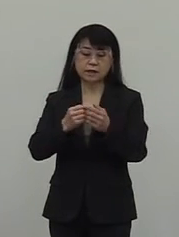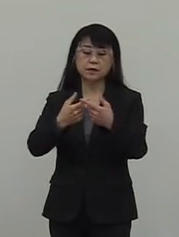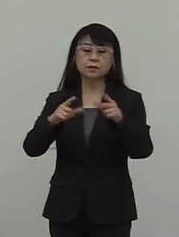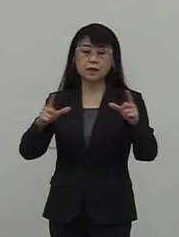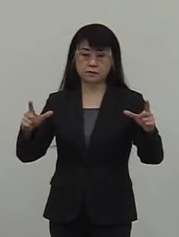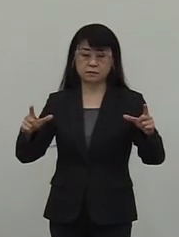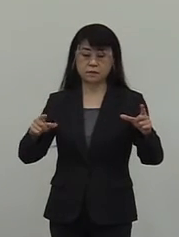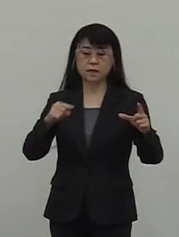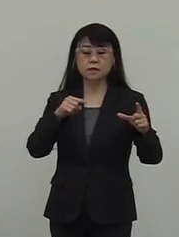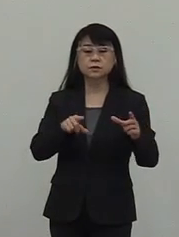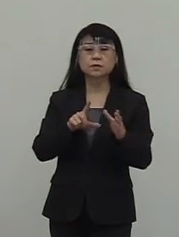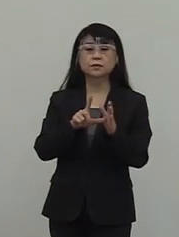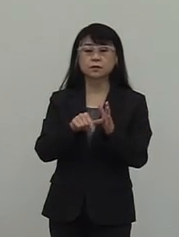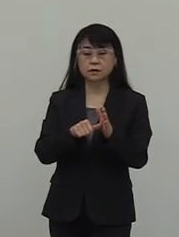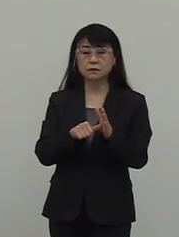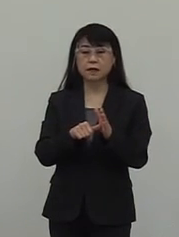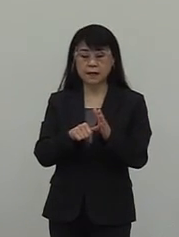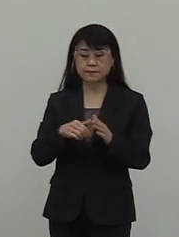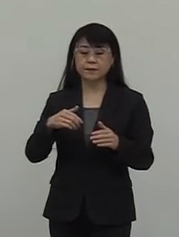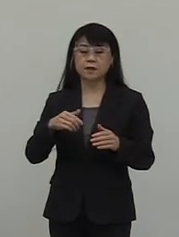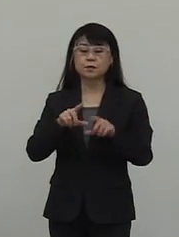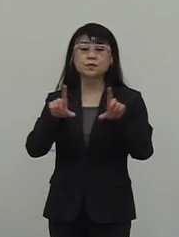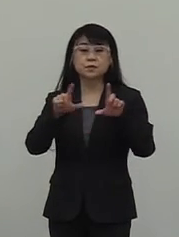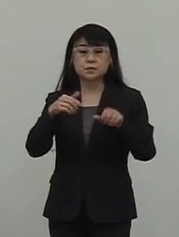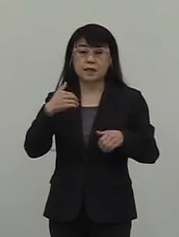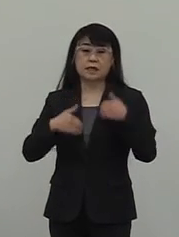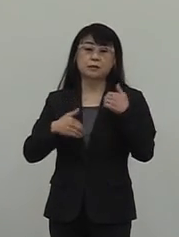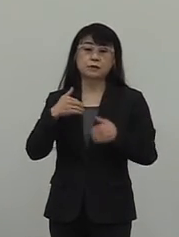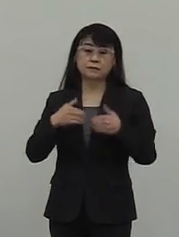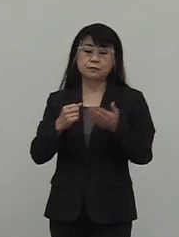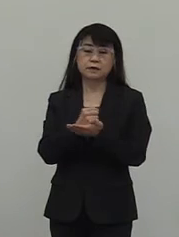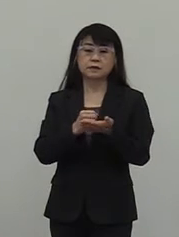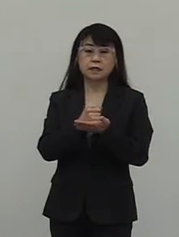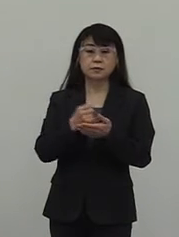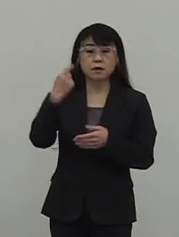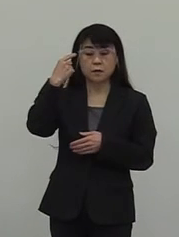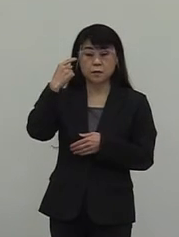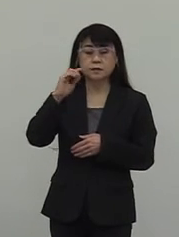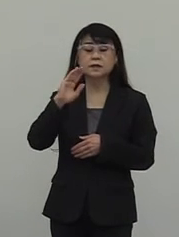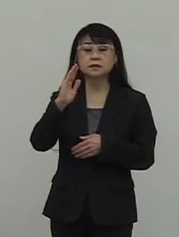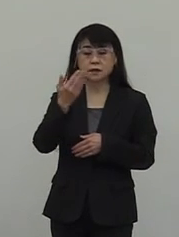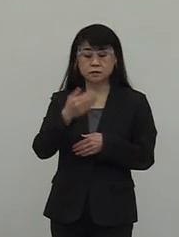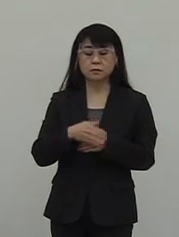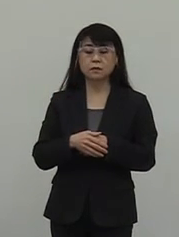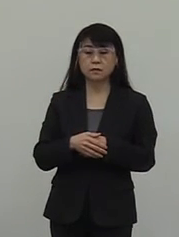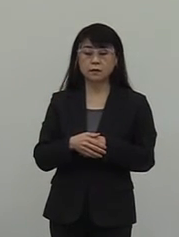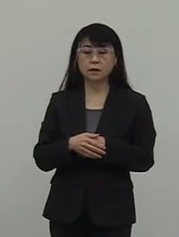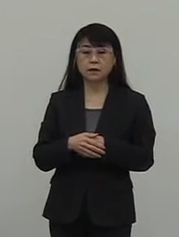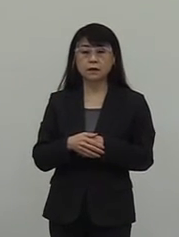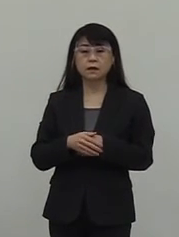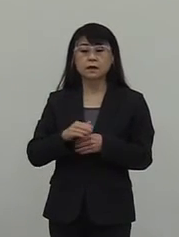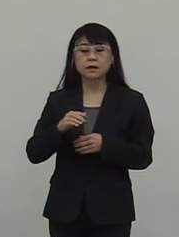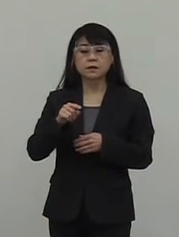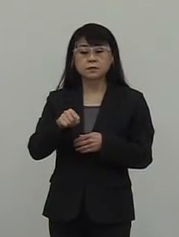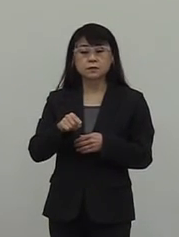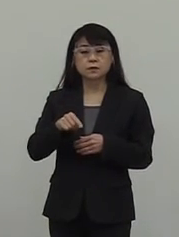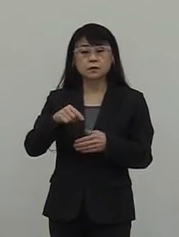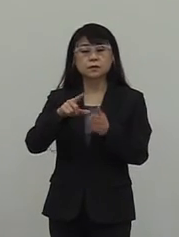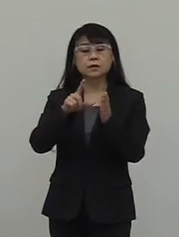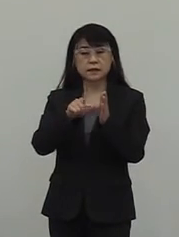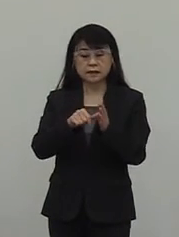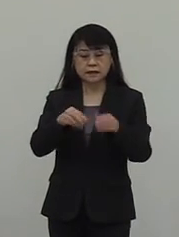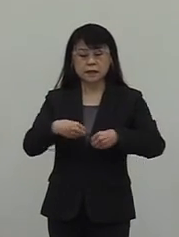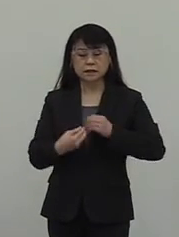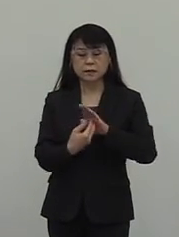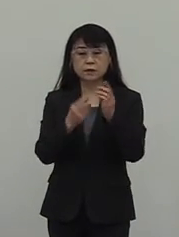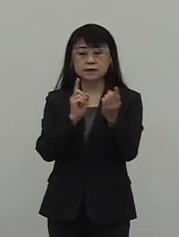ういう時というのは人の告知で楽しむのがいいんだろうなと個人的には思うんですが、ただそういった中での感染対策に気をつけ